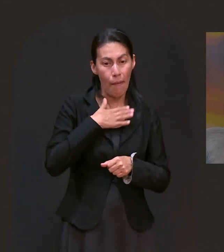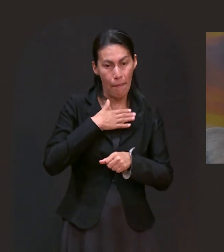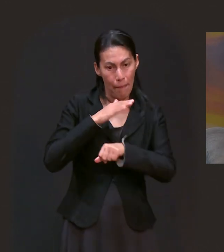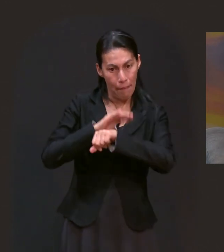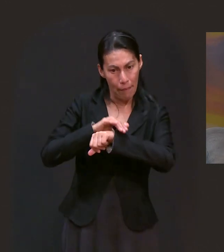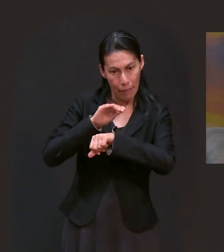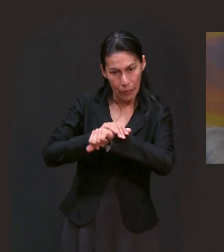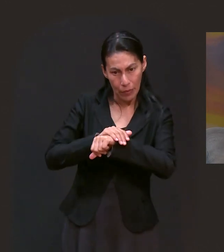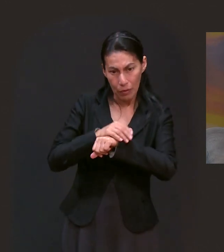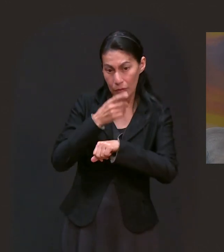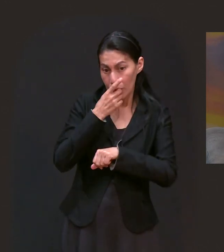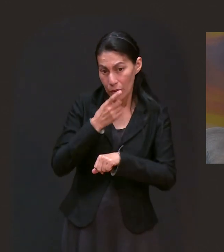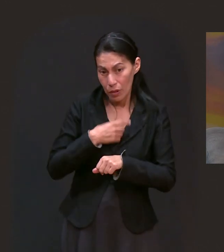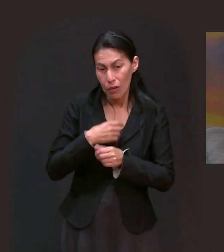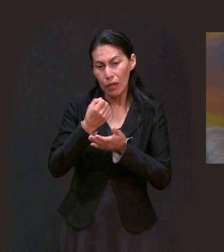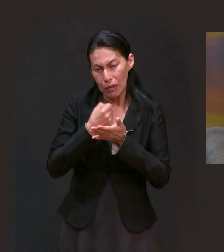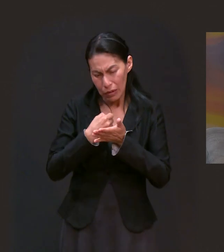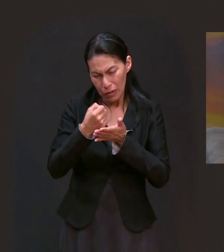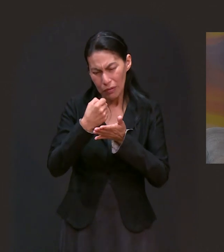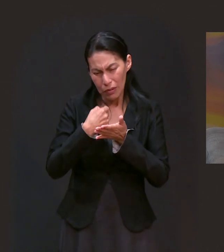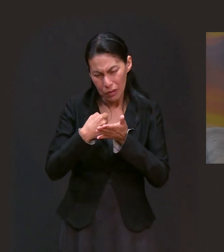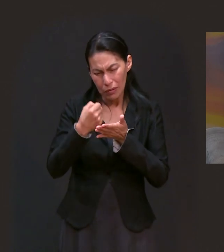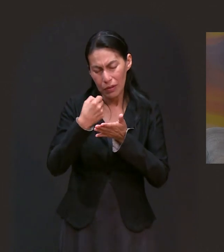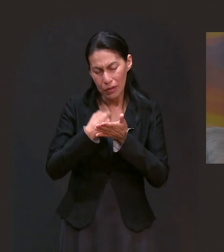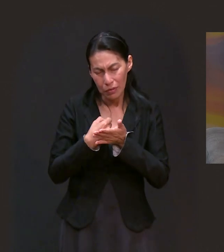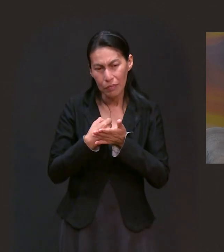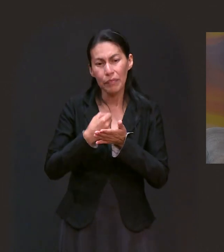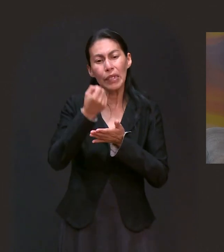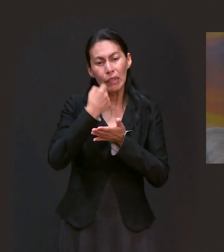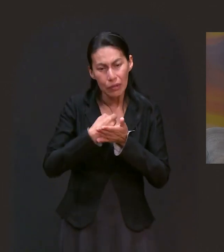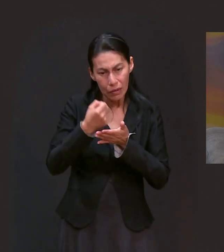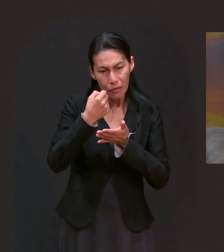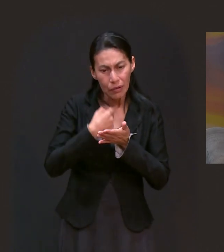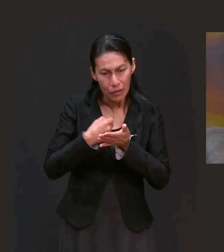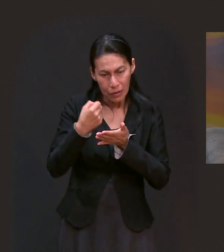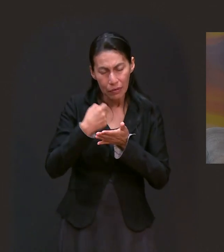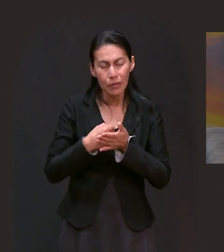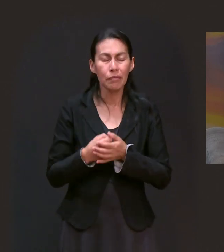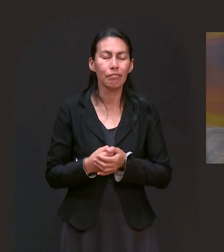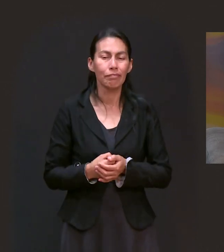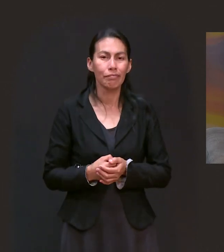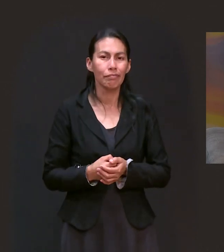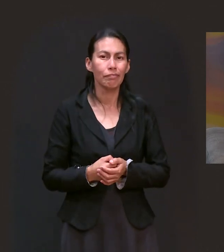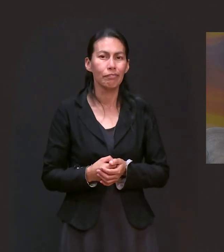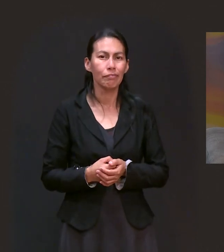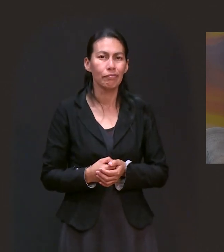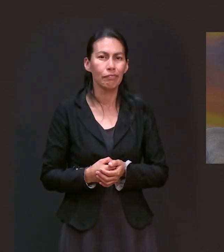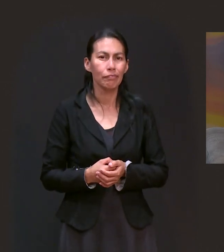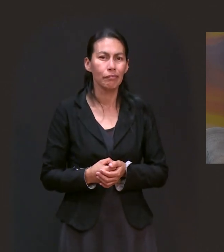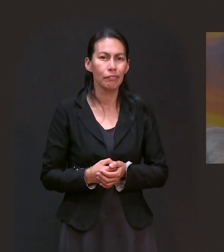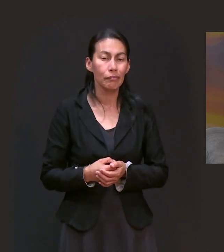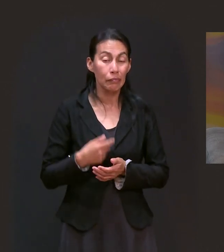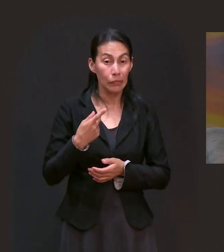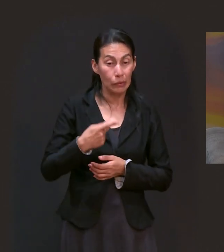volvió a decir mis amigos me decían que él escribe la misa en que le escribe